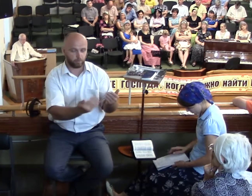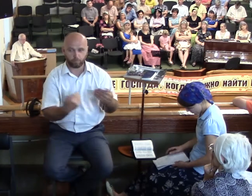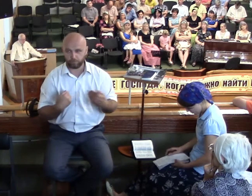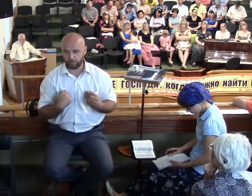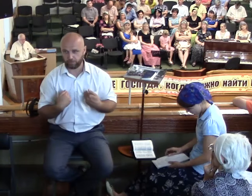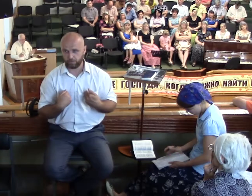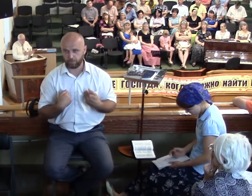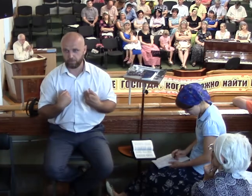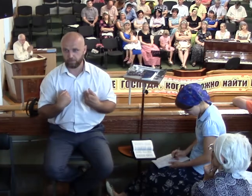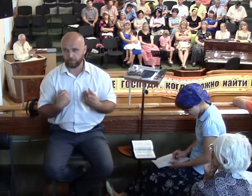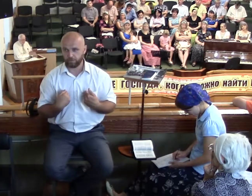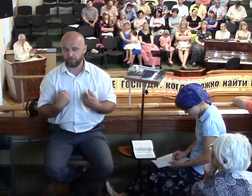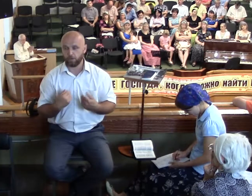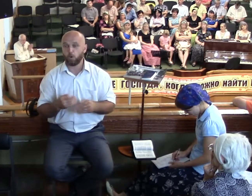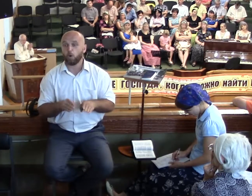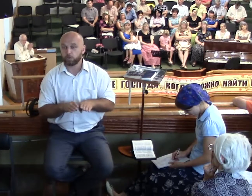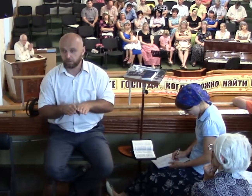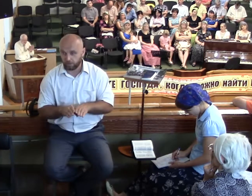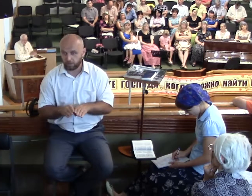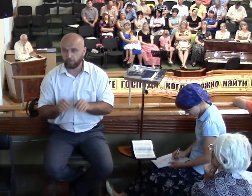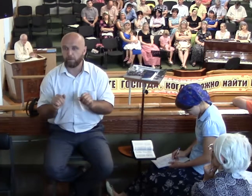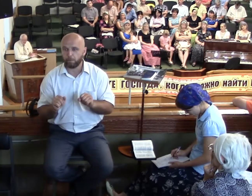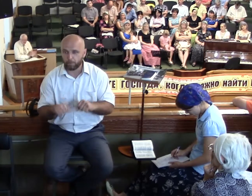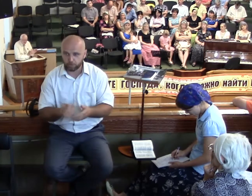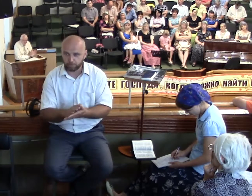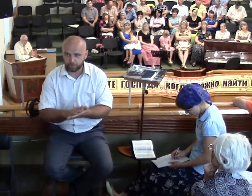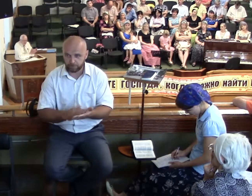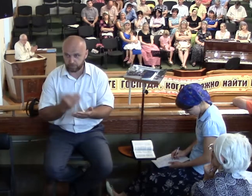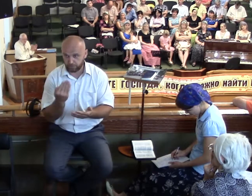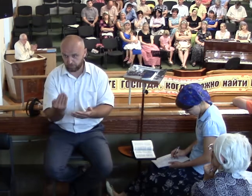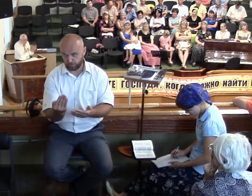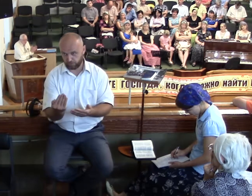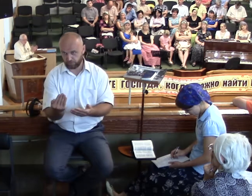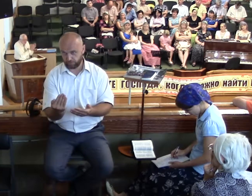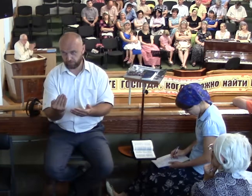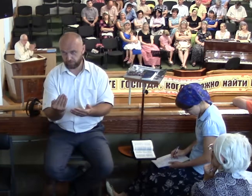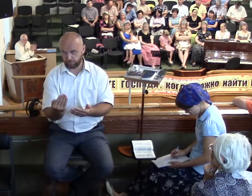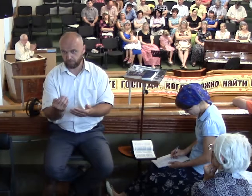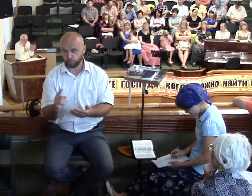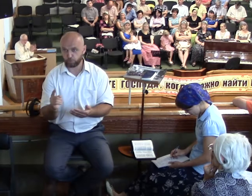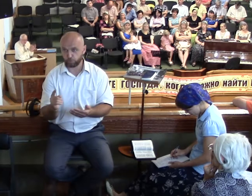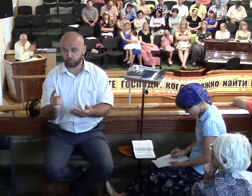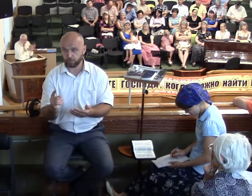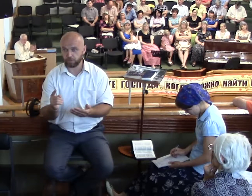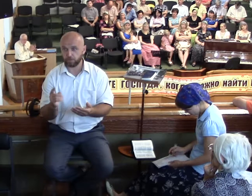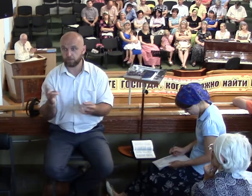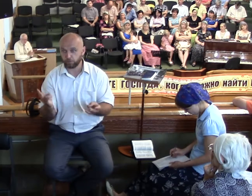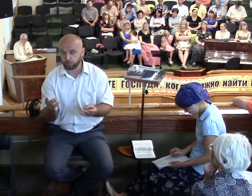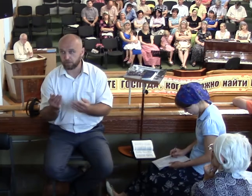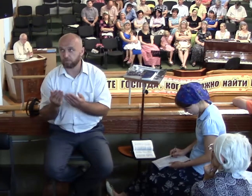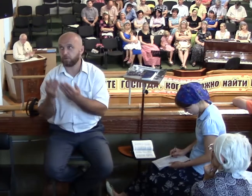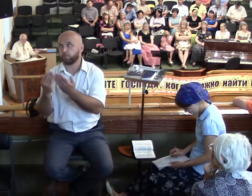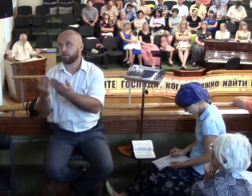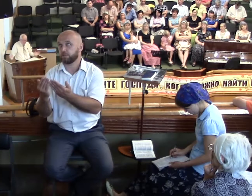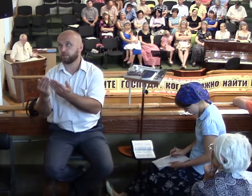Его. Мы усыновлены, мы освящены, отделены от этого мира, мы стали Его. Ему